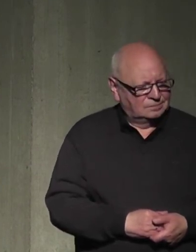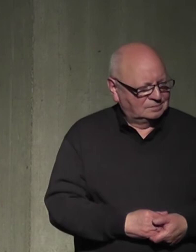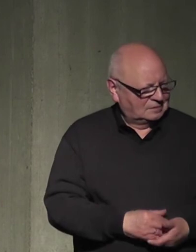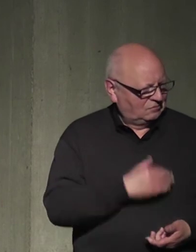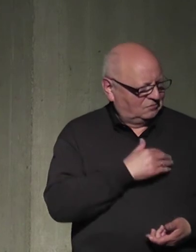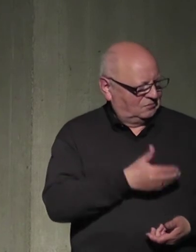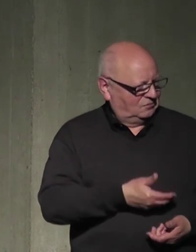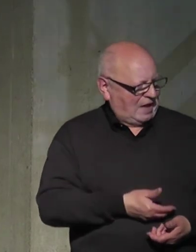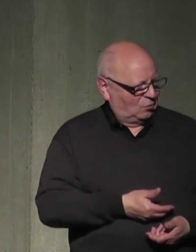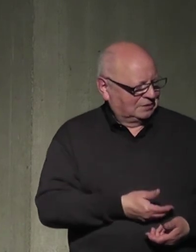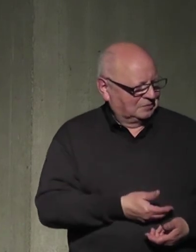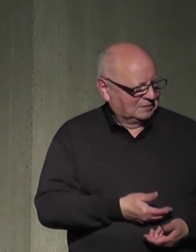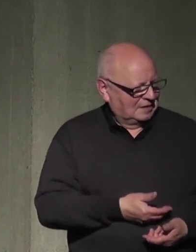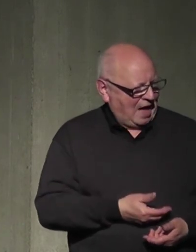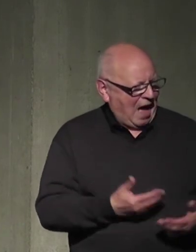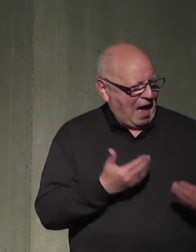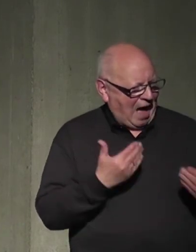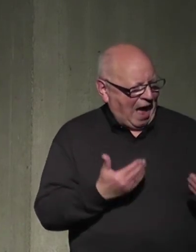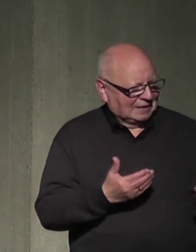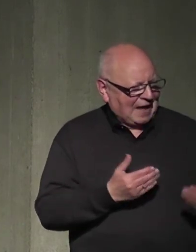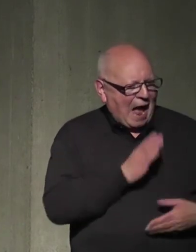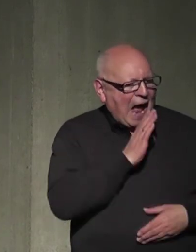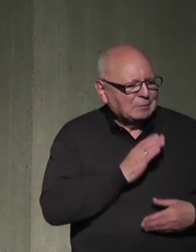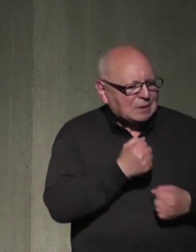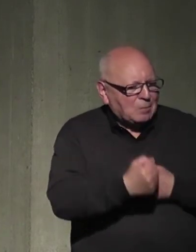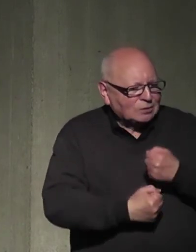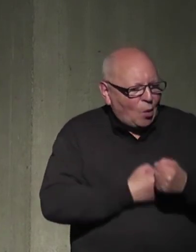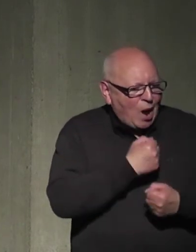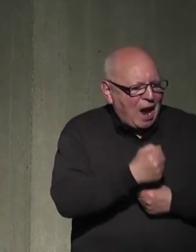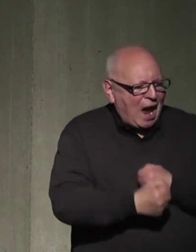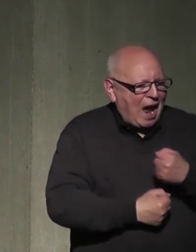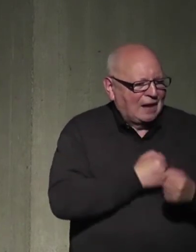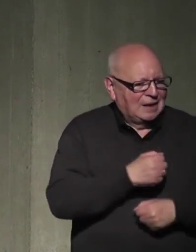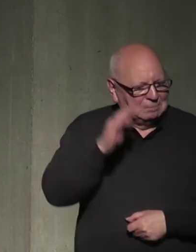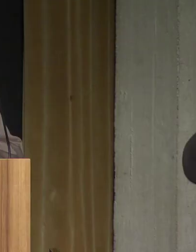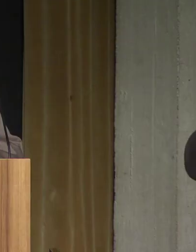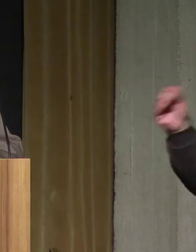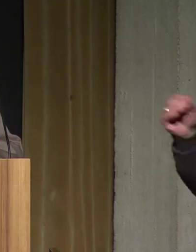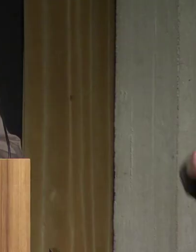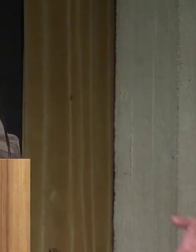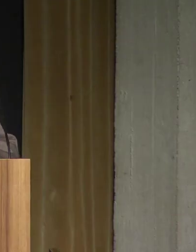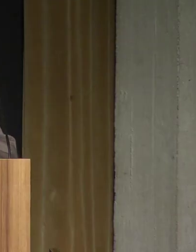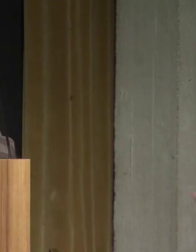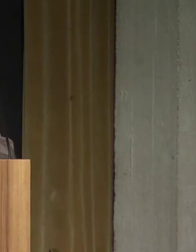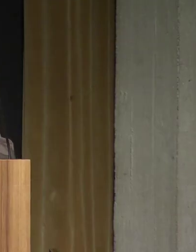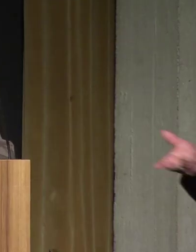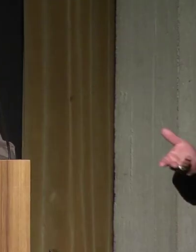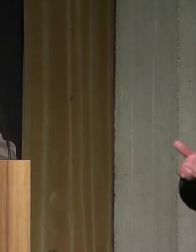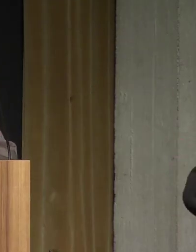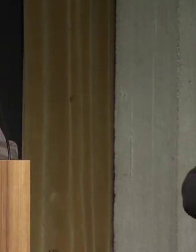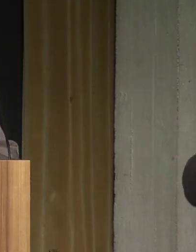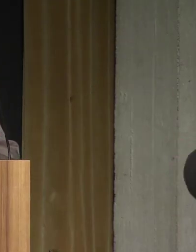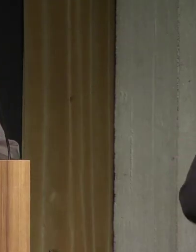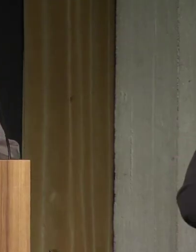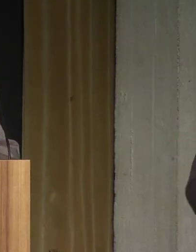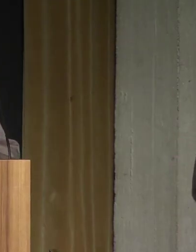Frauen sind nun eigentlich der heimliche Motor, der uns Männer in Schwung bringt. Das Ehrenamt, meine Damen und